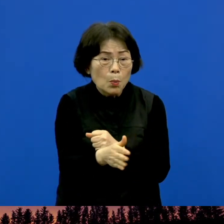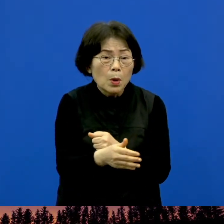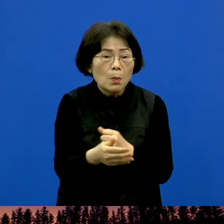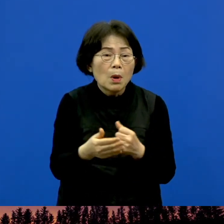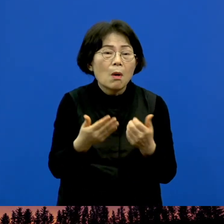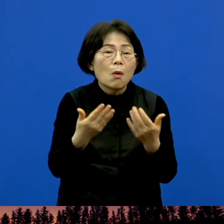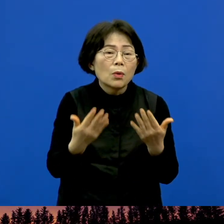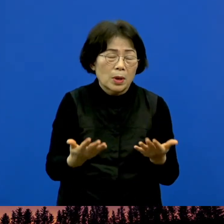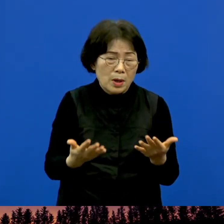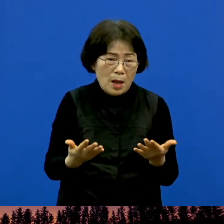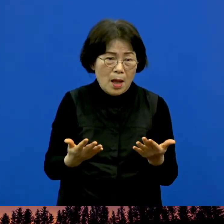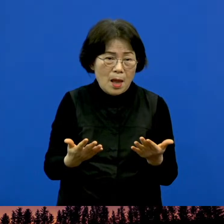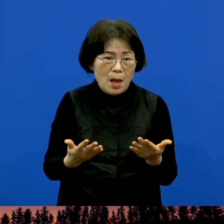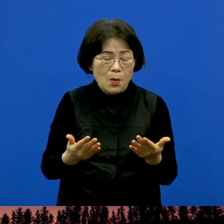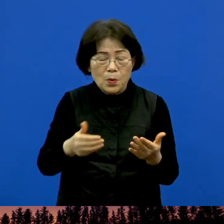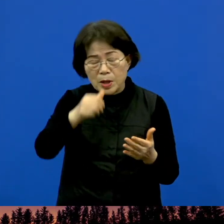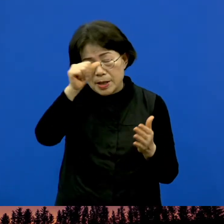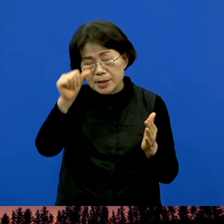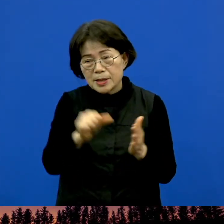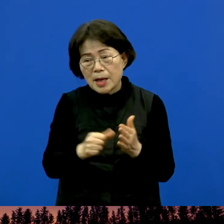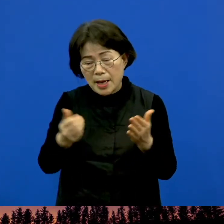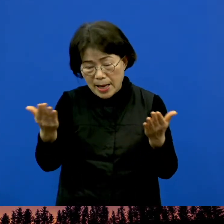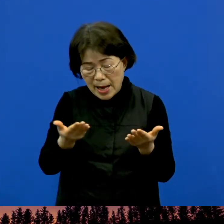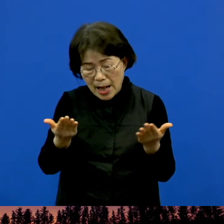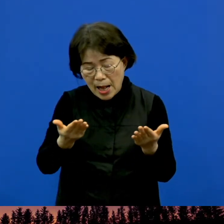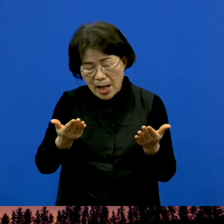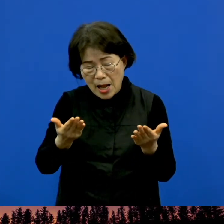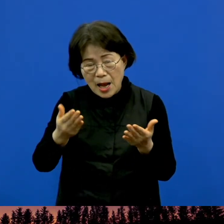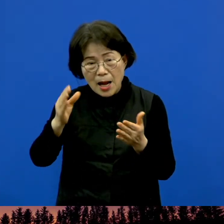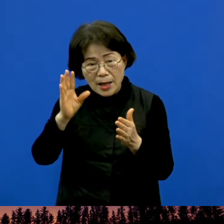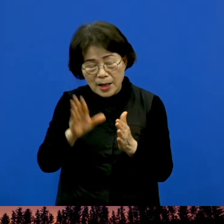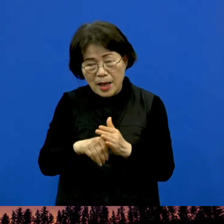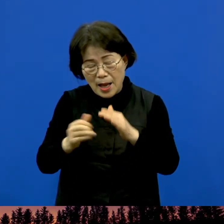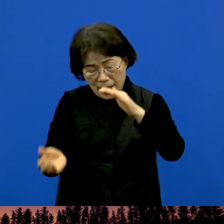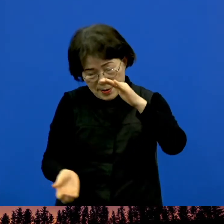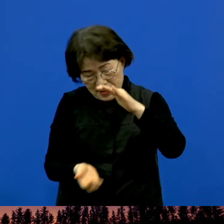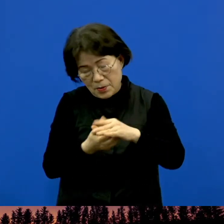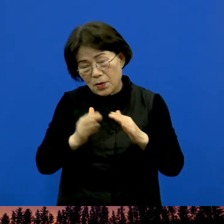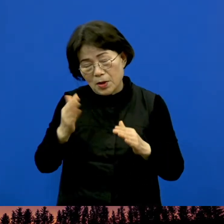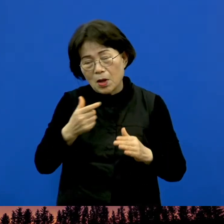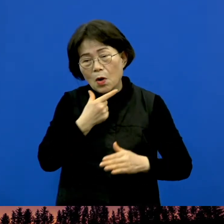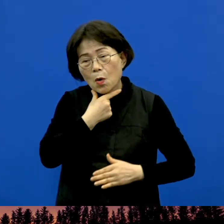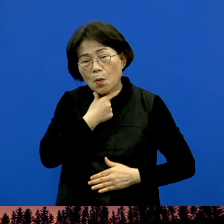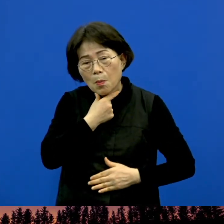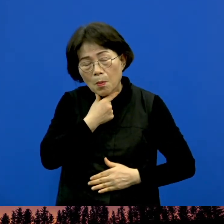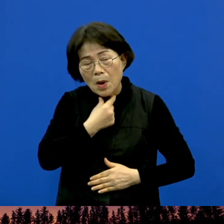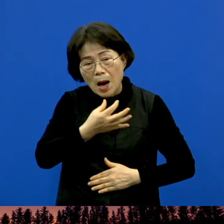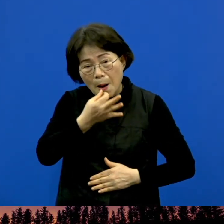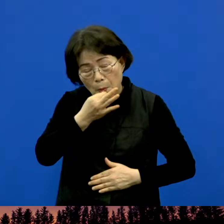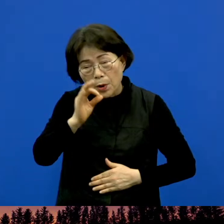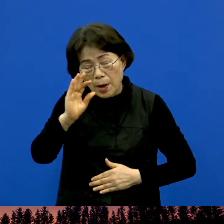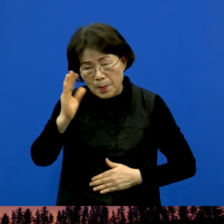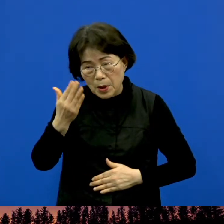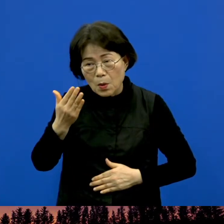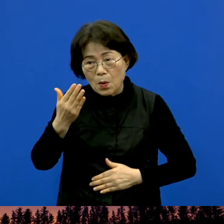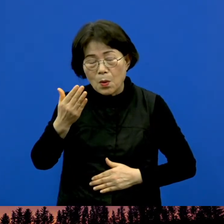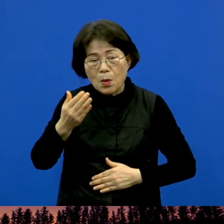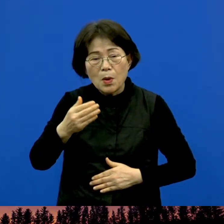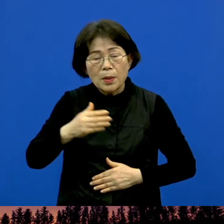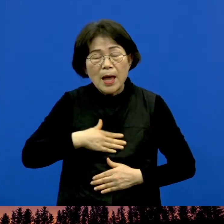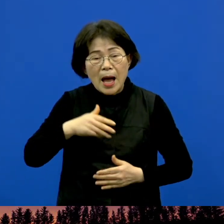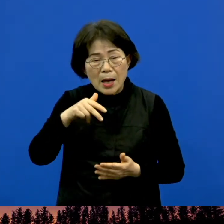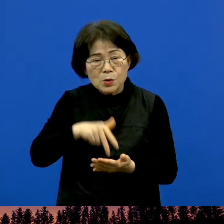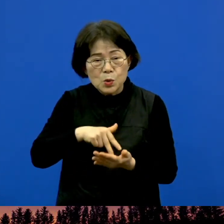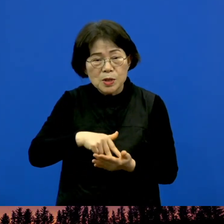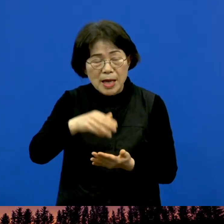여러분 우리 인생은 일과 연관되어 있어. 인간은 일을 하며 성취를 경험합니다. 일을 통해서 보람을 느끼고 일을 통해서 자신의 존재 가치를 느끼고,